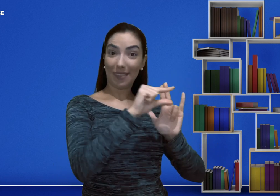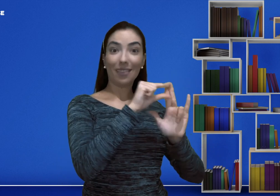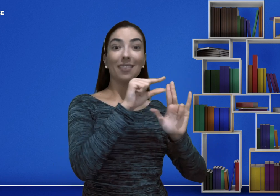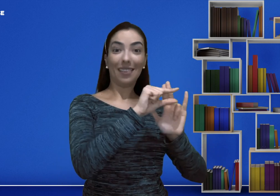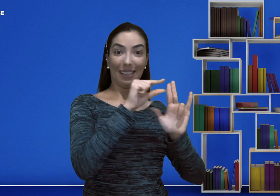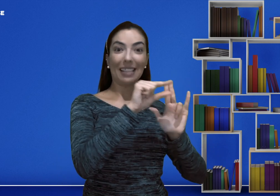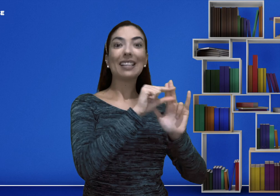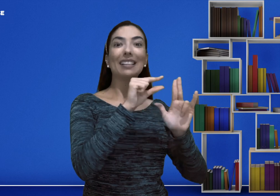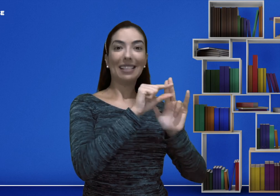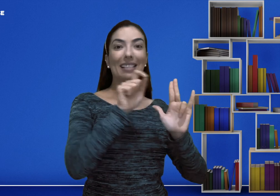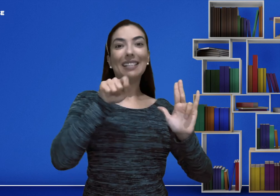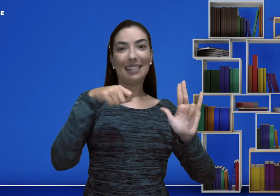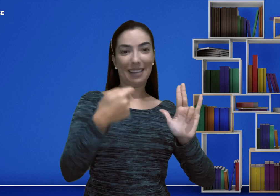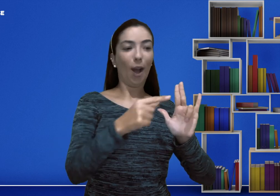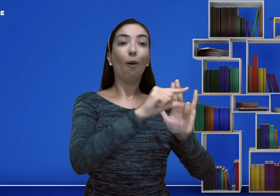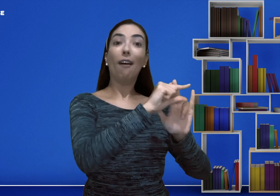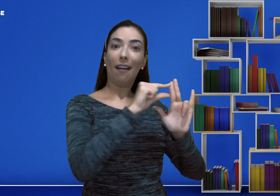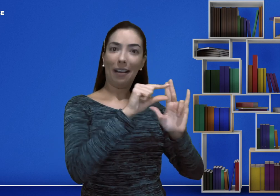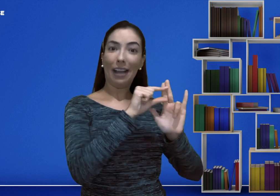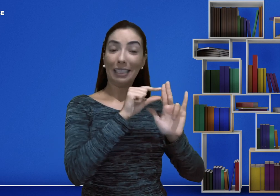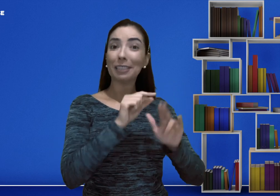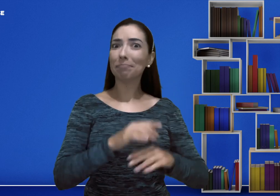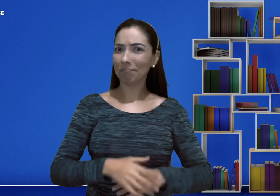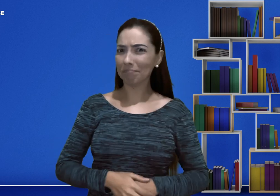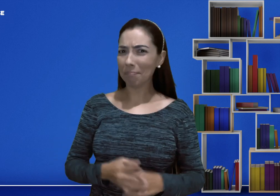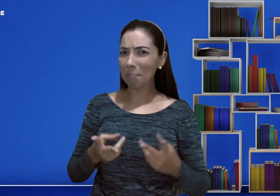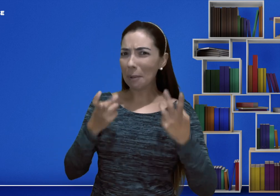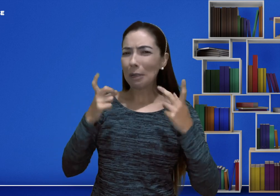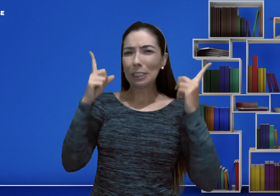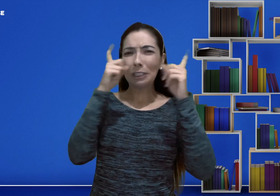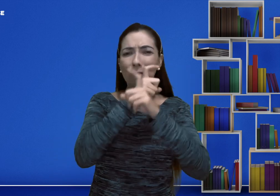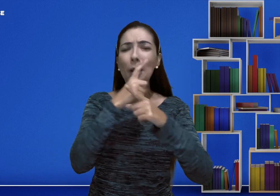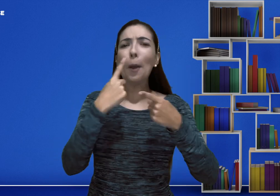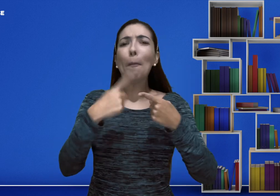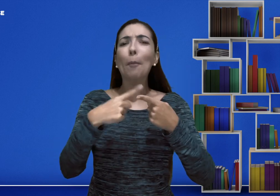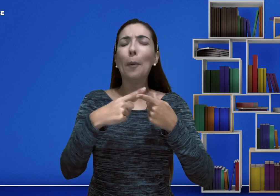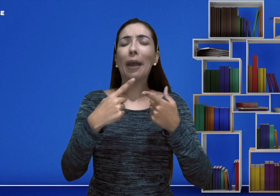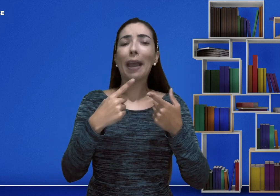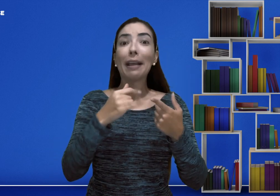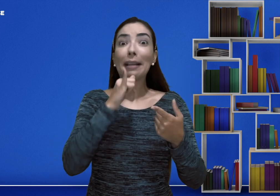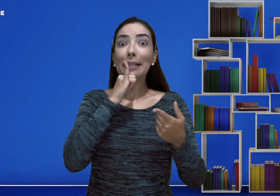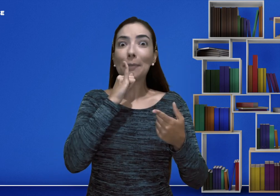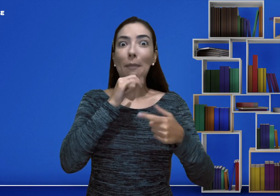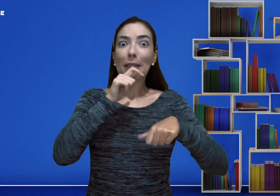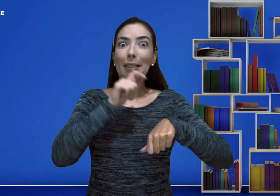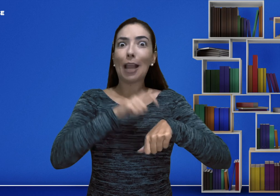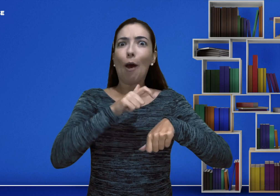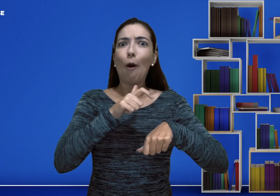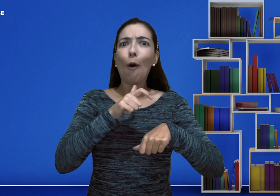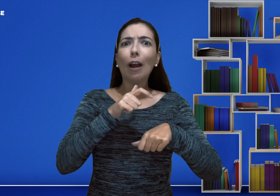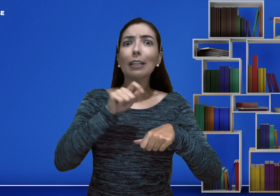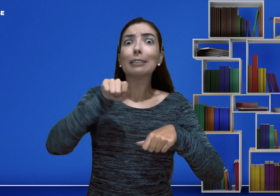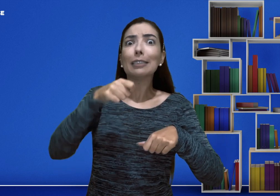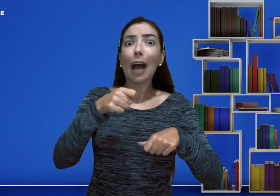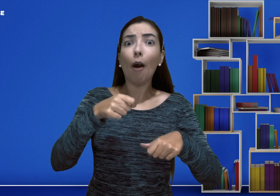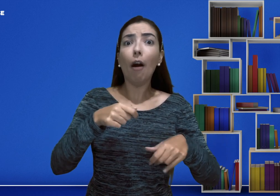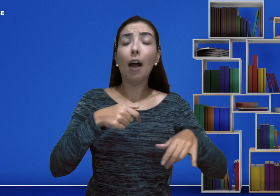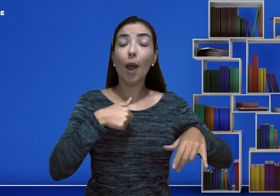LinkedIn. Esse é o sinal. Mas perceberam que é difícil? Porque no momento que você está